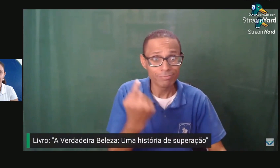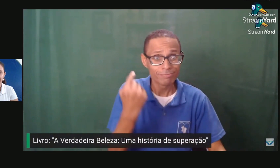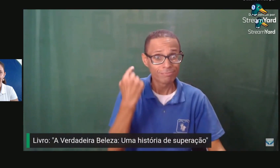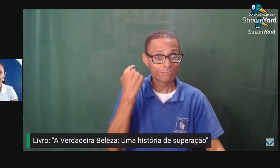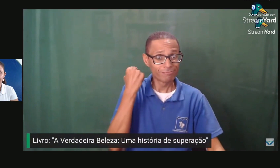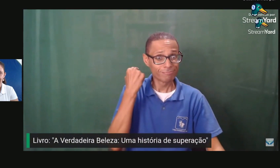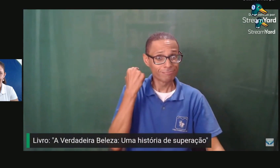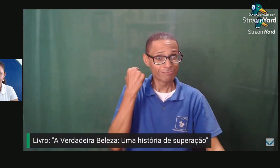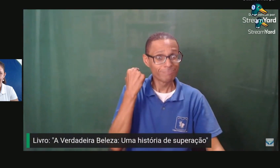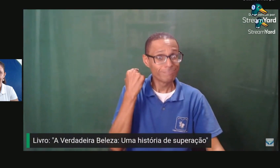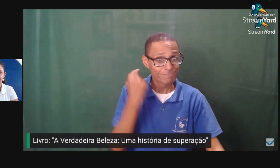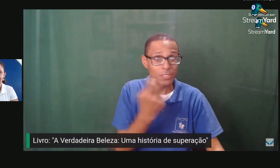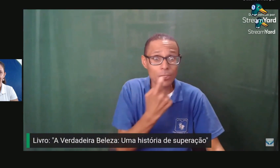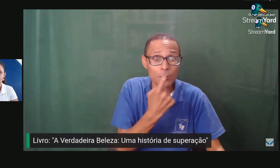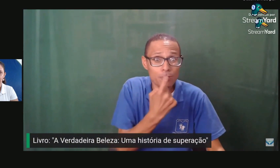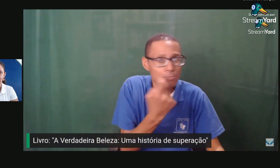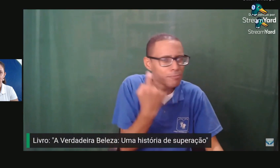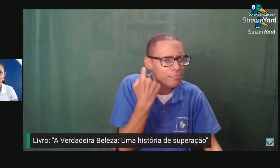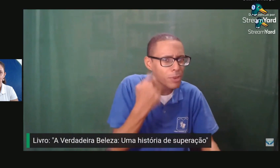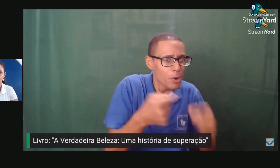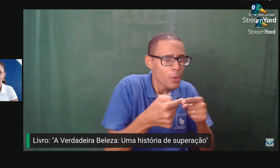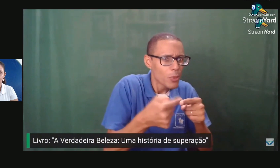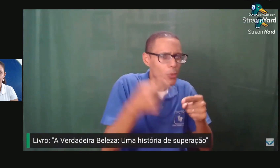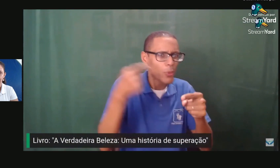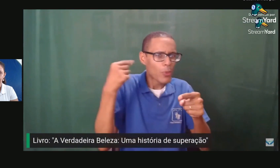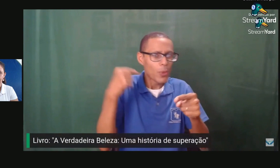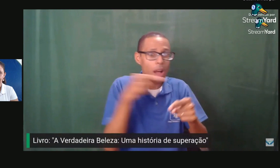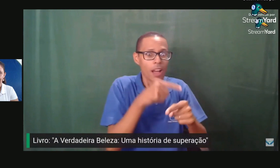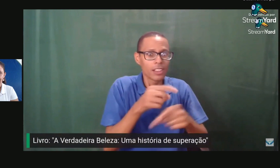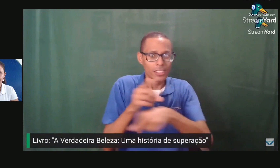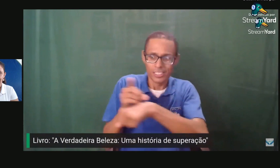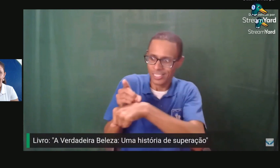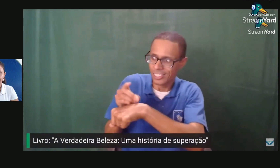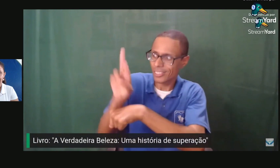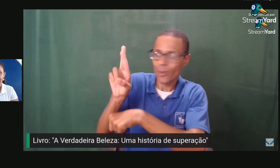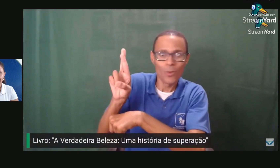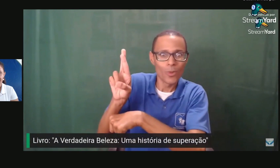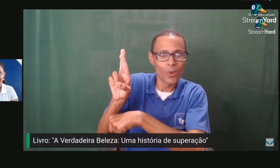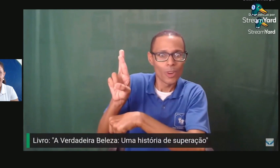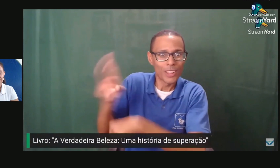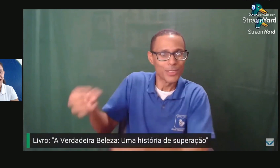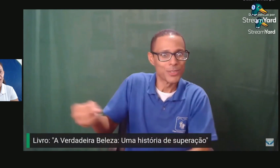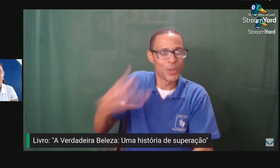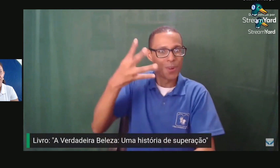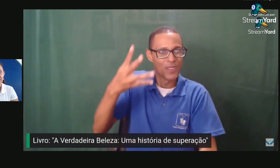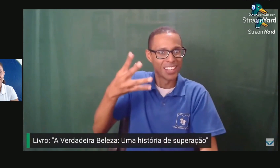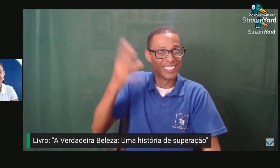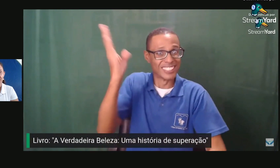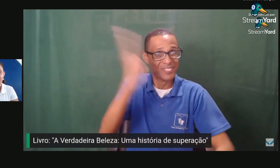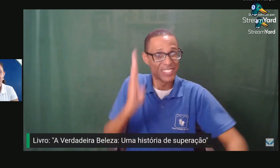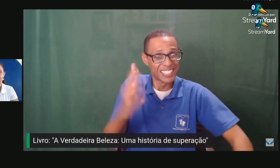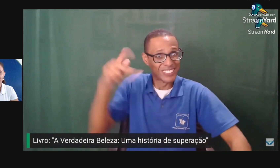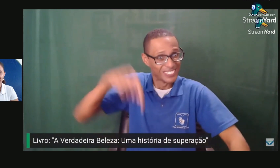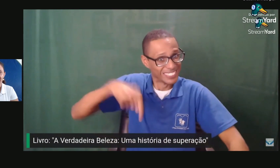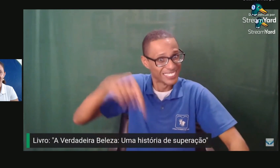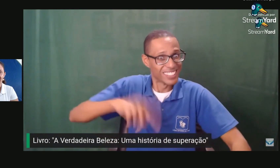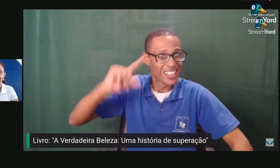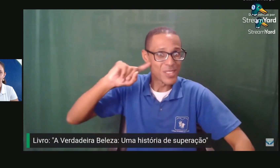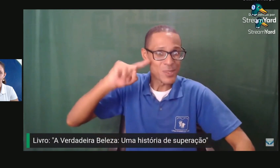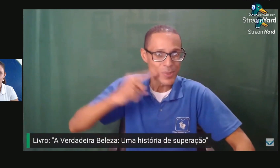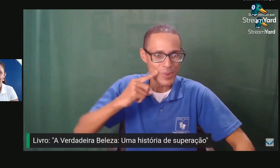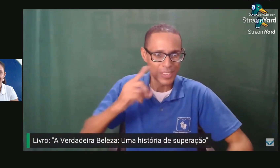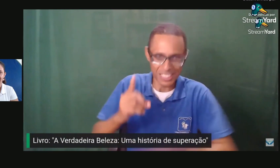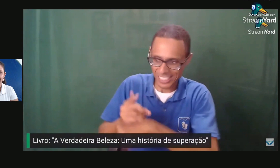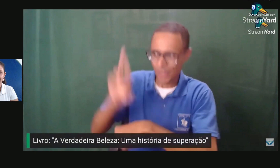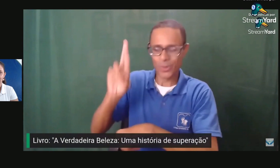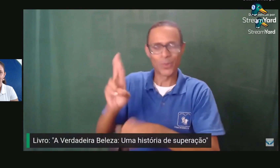suas experiências, né, sua trajetória. E, e agora a professora Vanessa